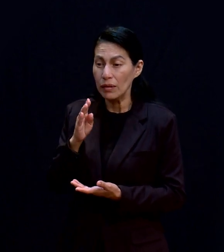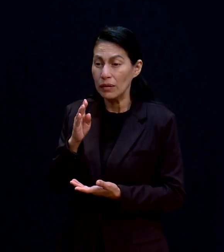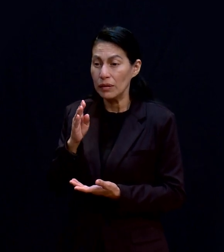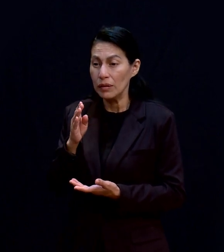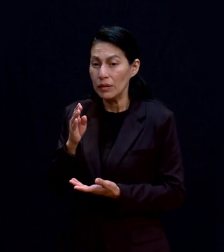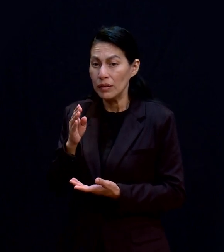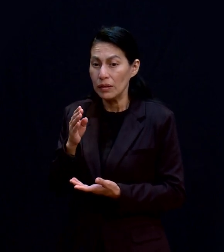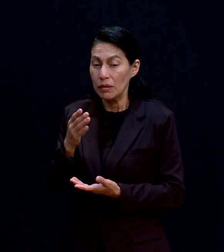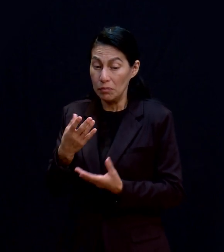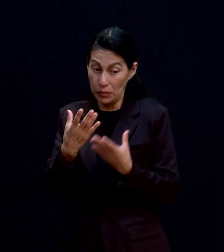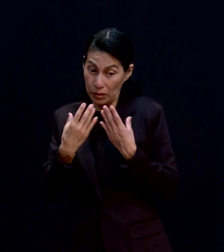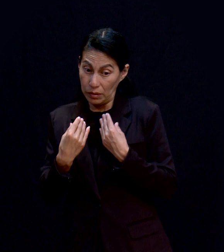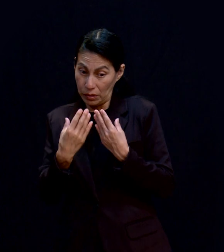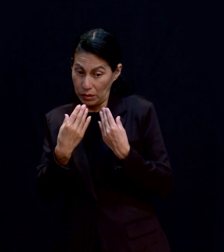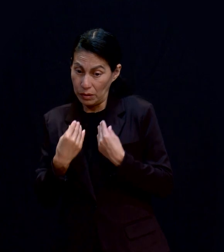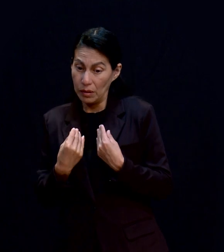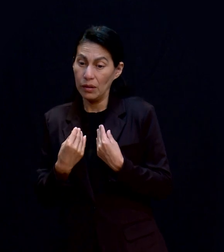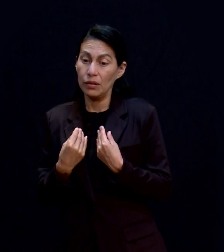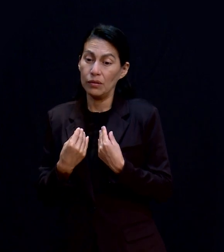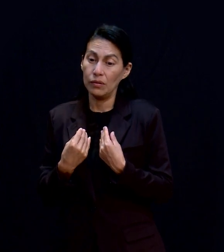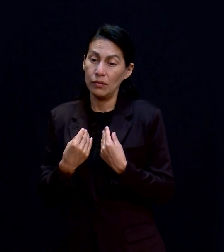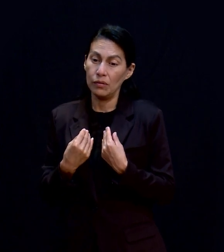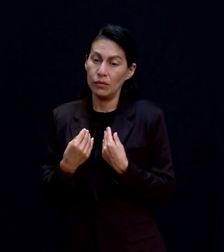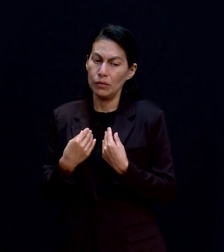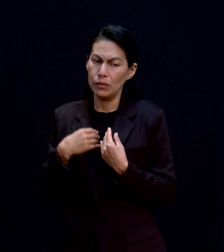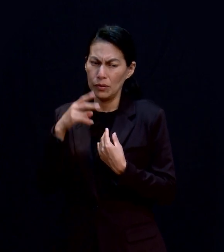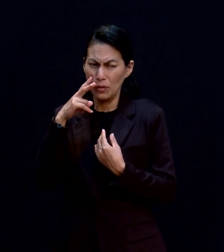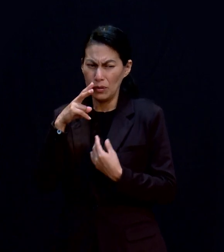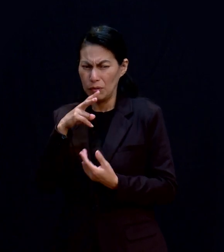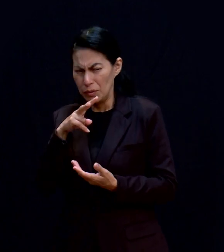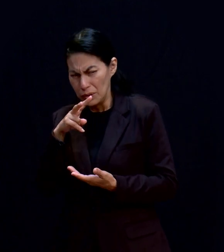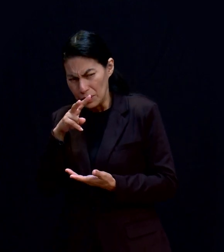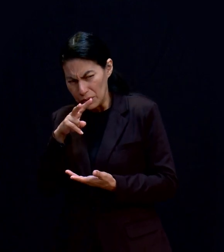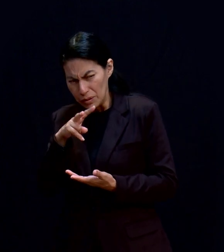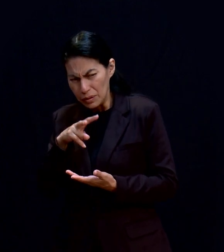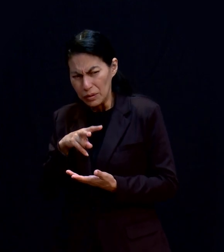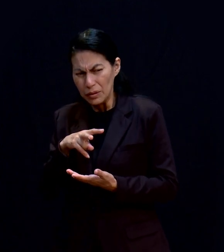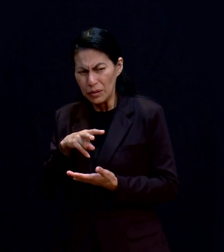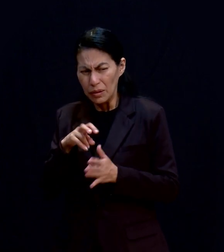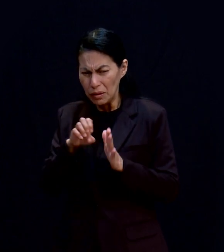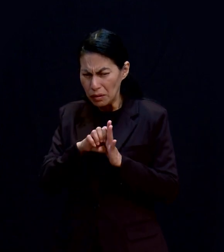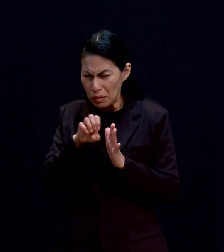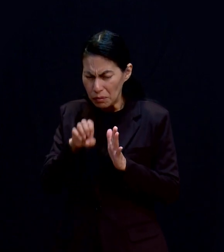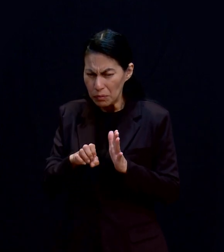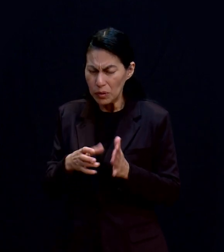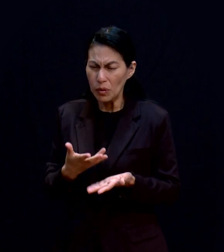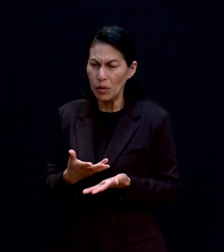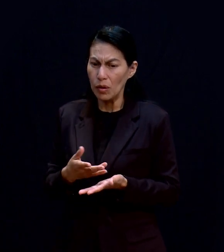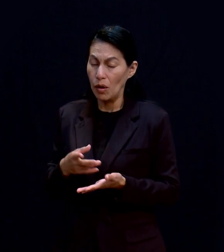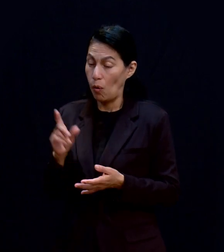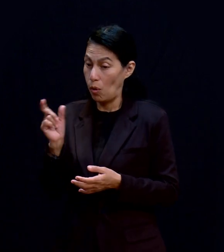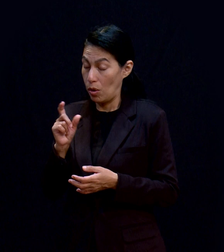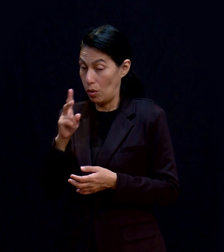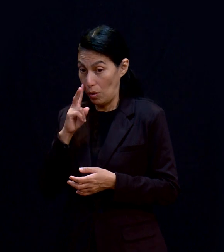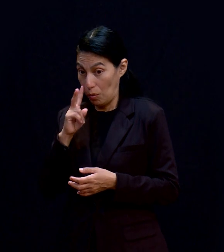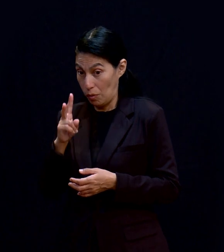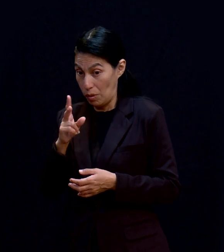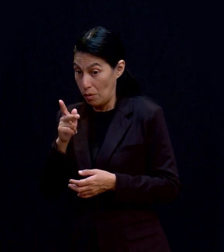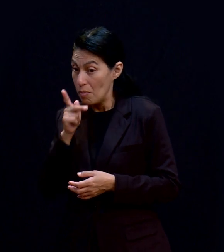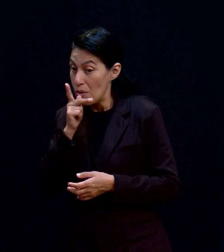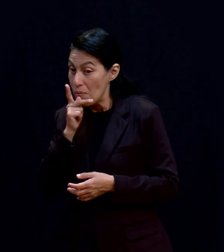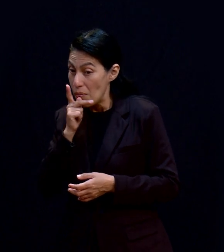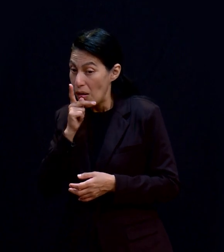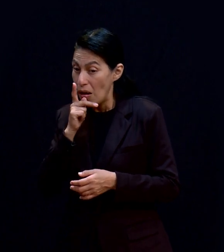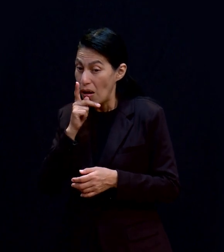cual en algún momento me lo transmitieron o llegó la información a mí y al ver a mi padre en